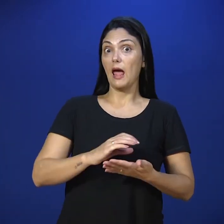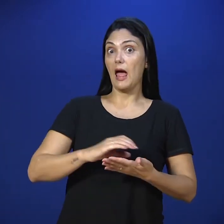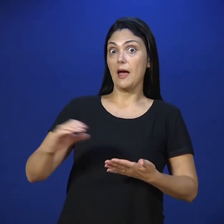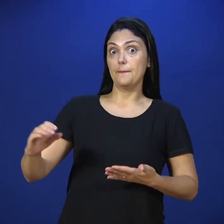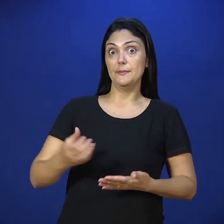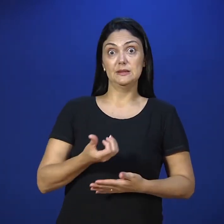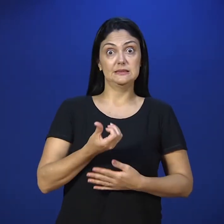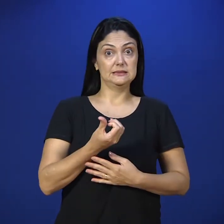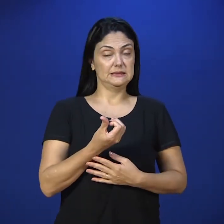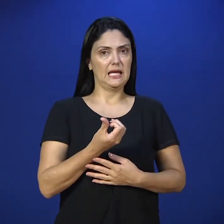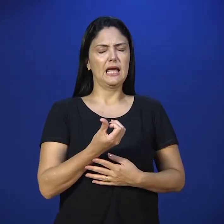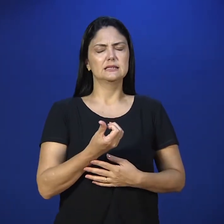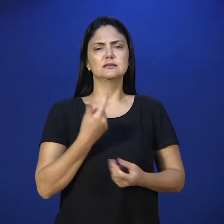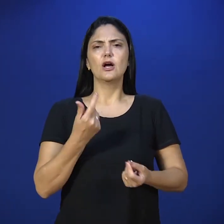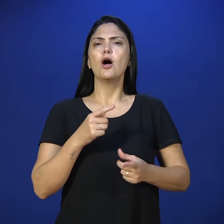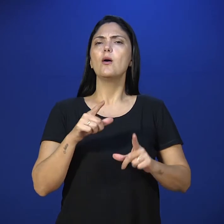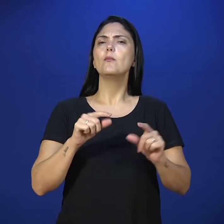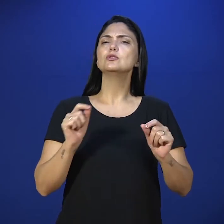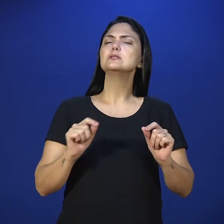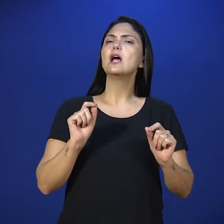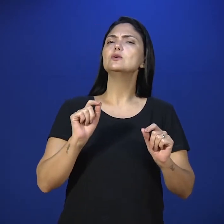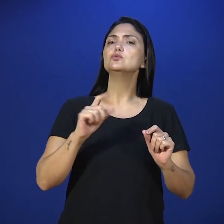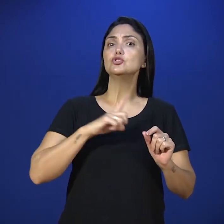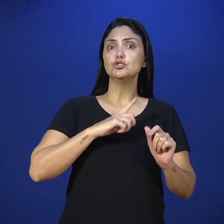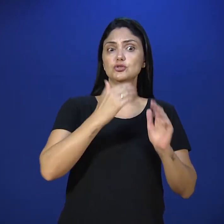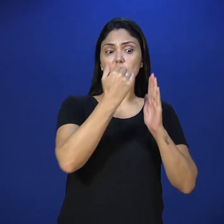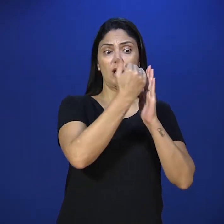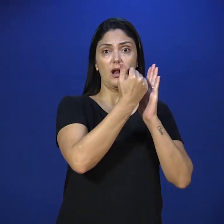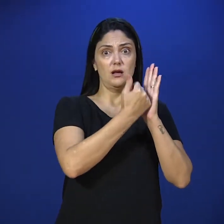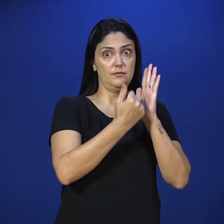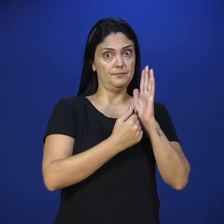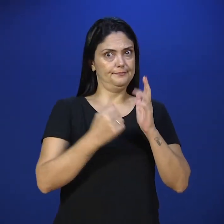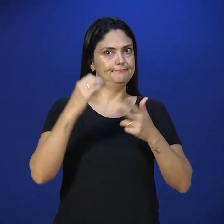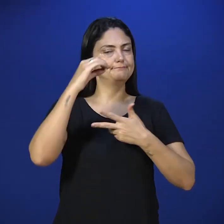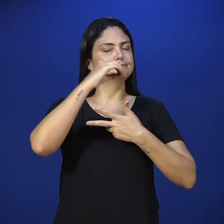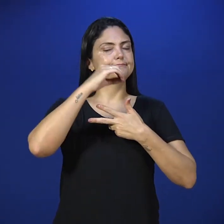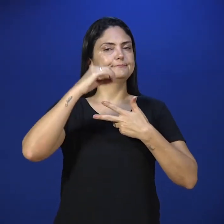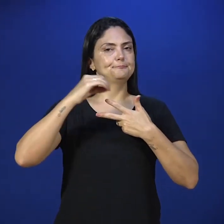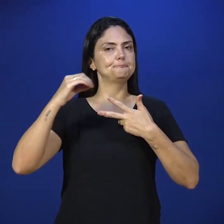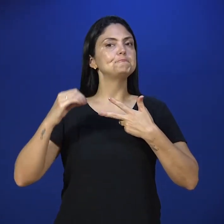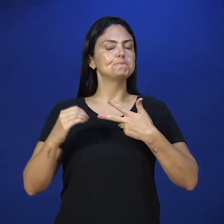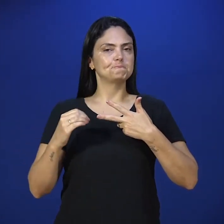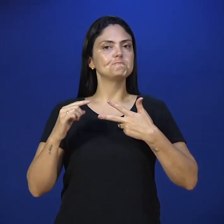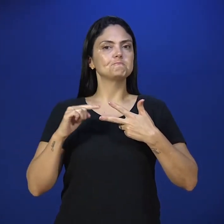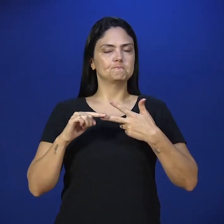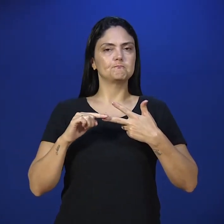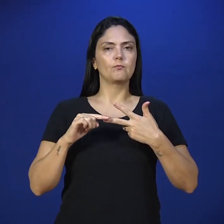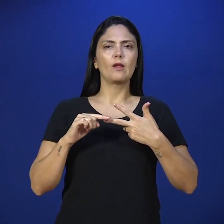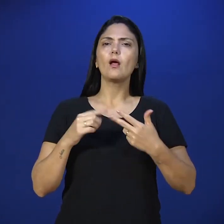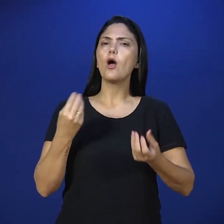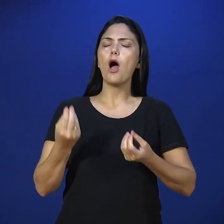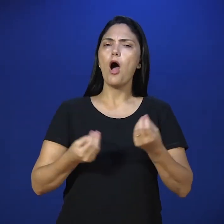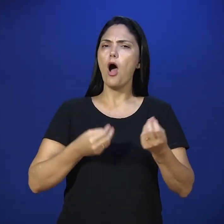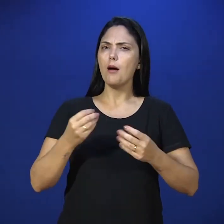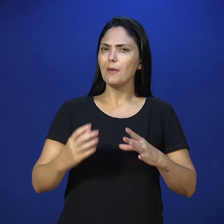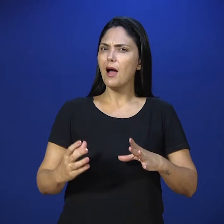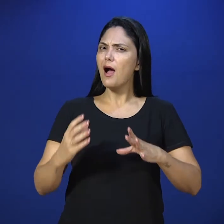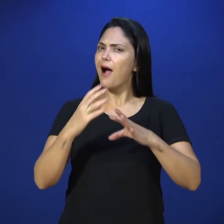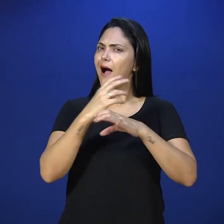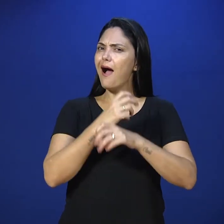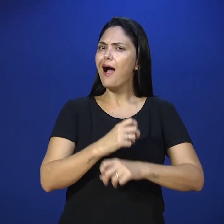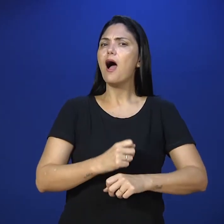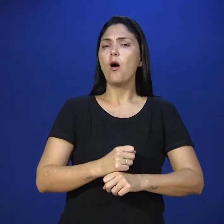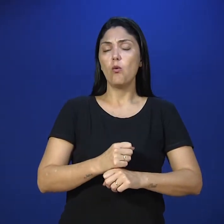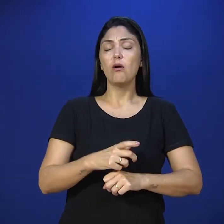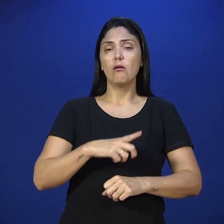Capítulo 6 do processo de classificação do Enem. 1. Classificação. 1.1. Para o cálculo da média,